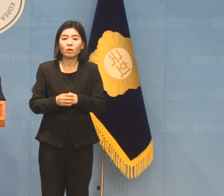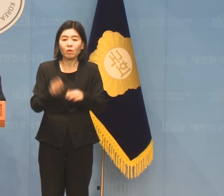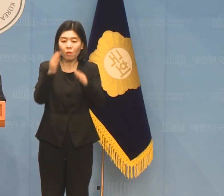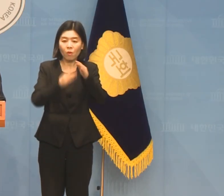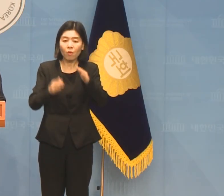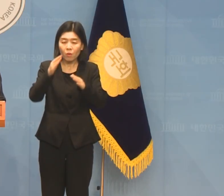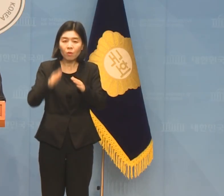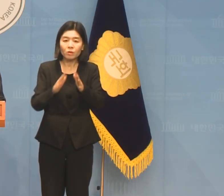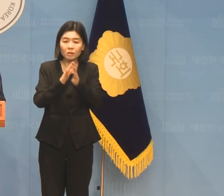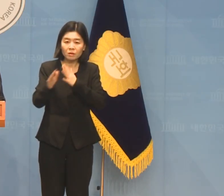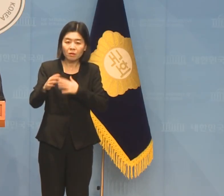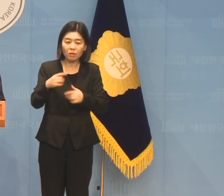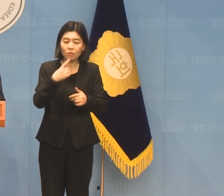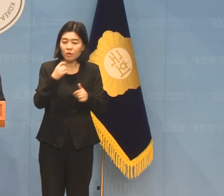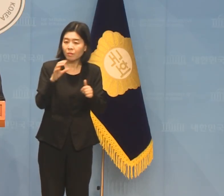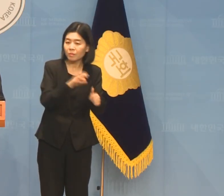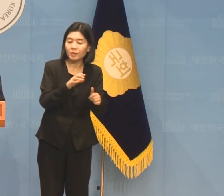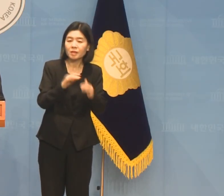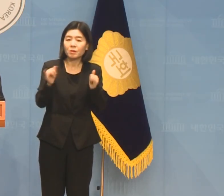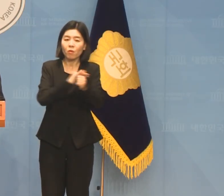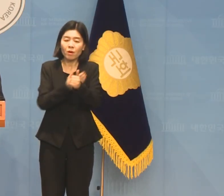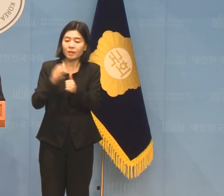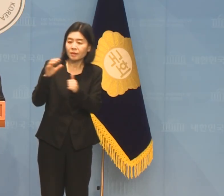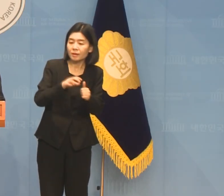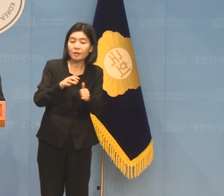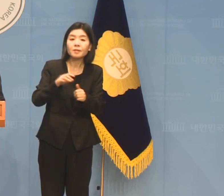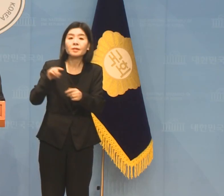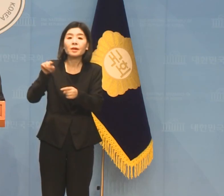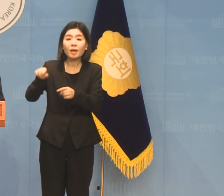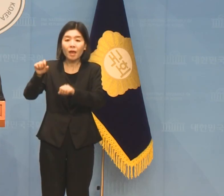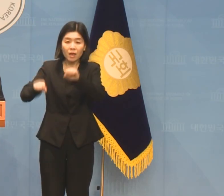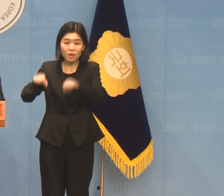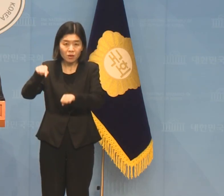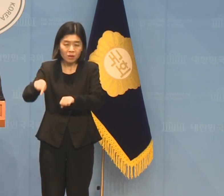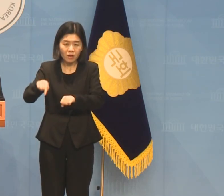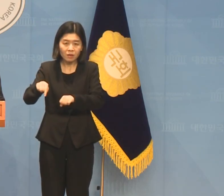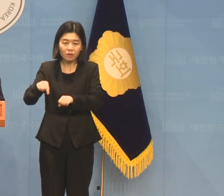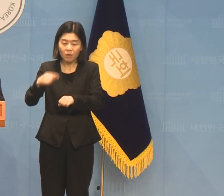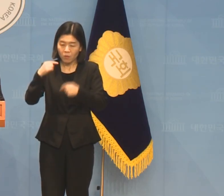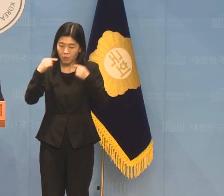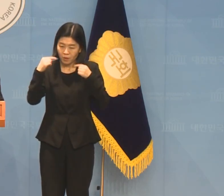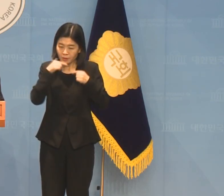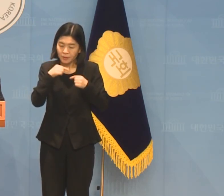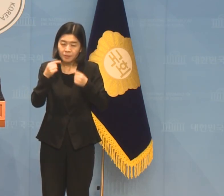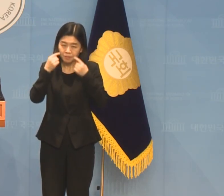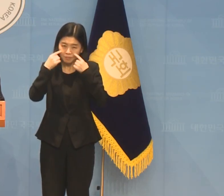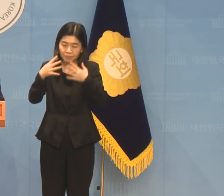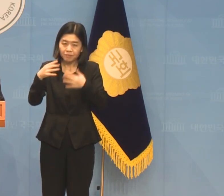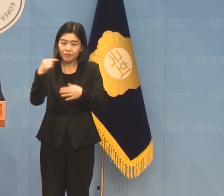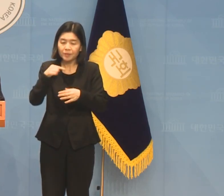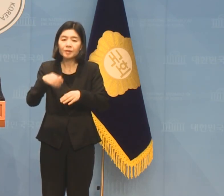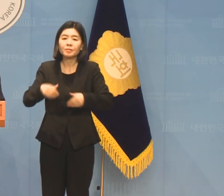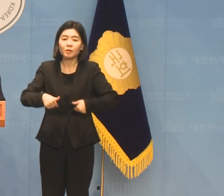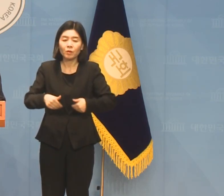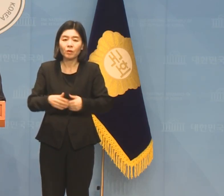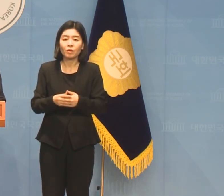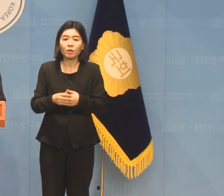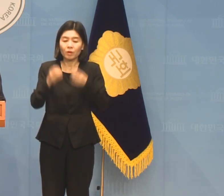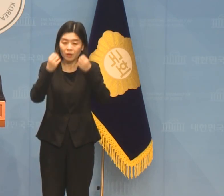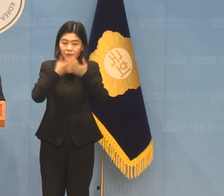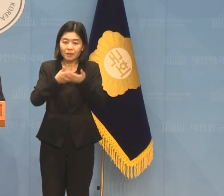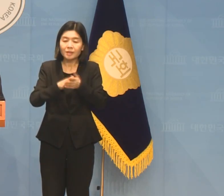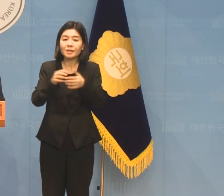공공질서를 위협하고 시민 권리를 침해하는 행위에 대해서는 보다 엄정한 대응이 필요합니다. 개혁신당은